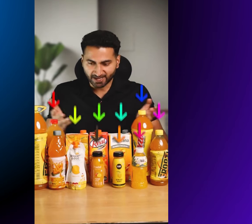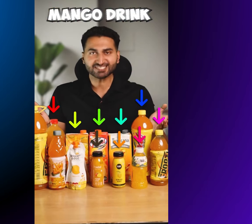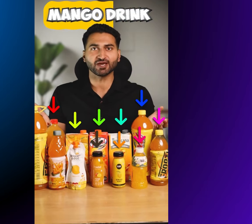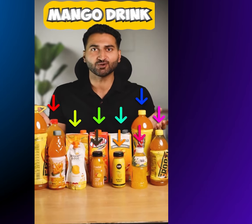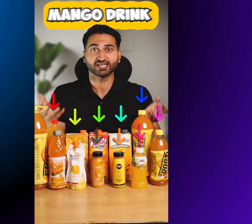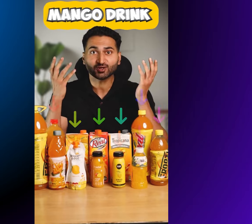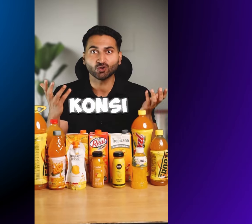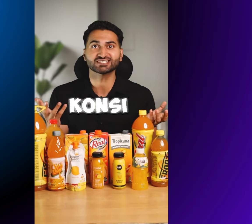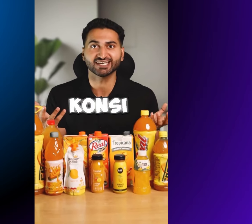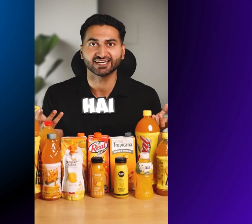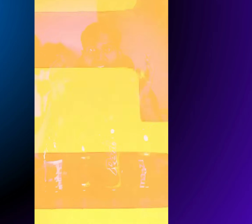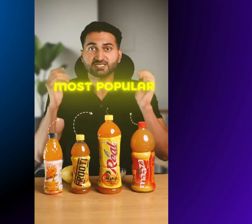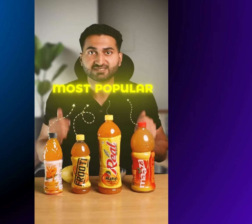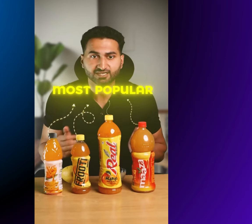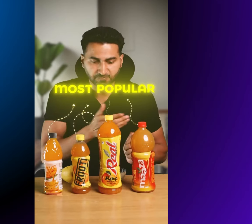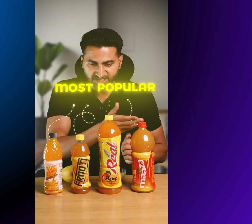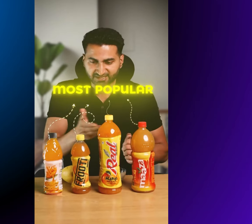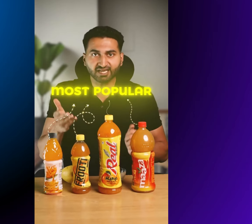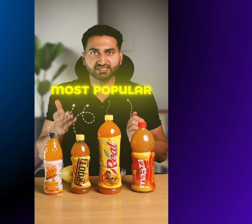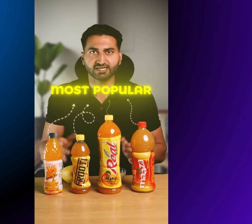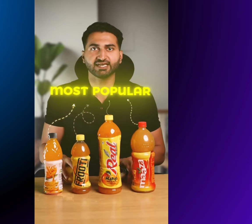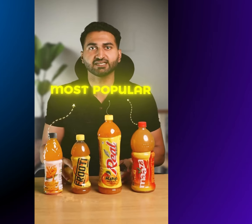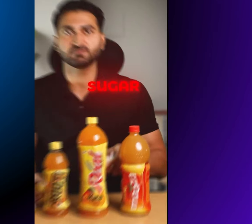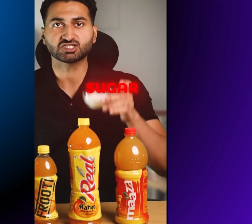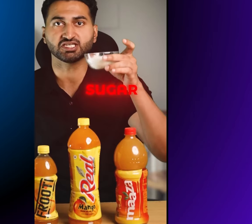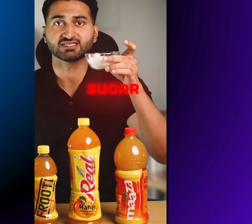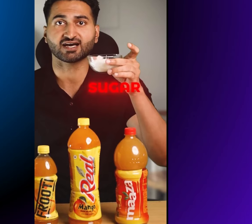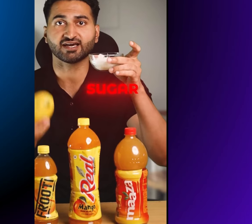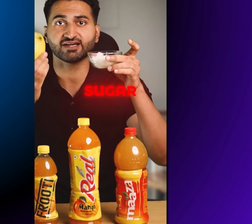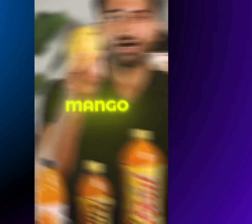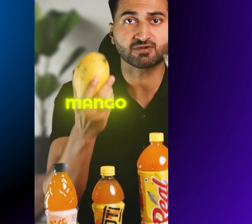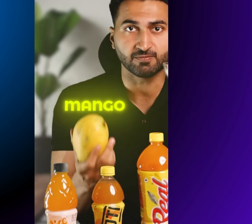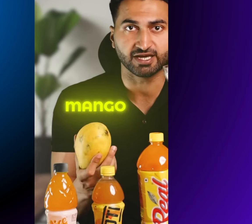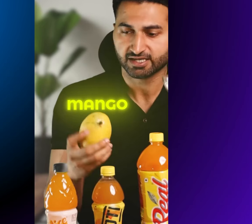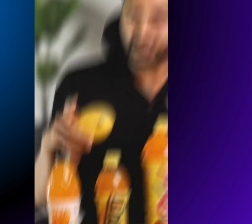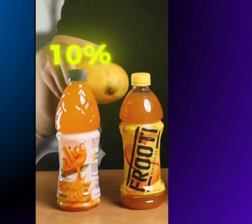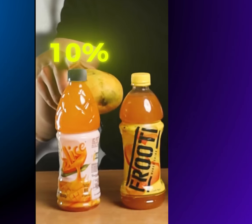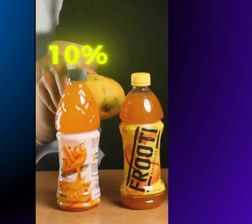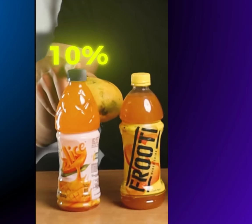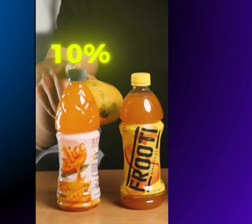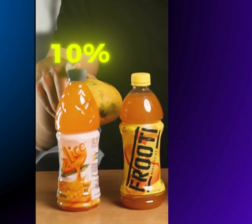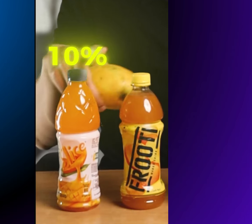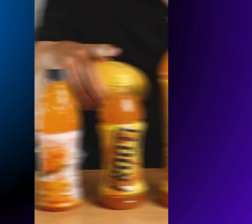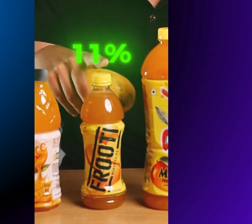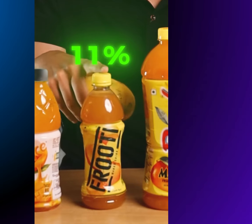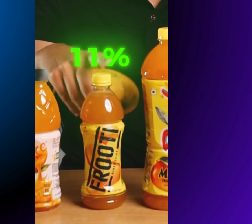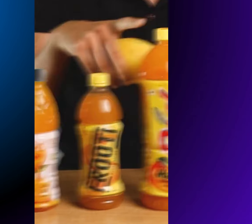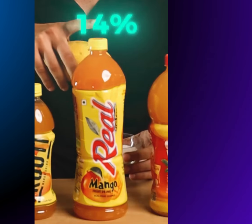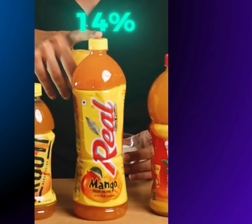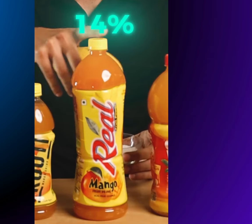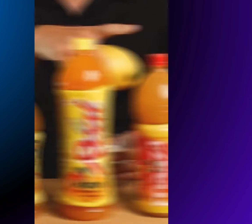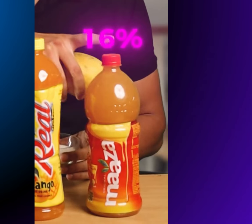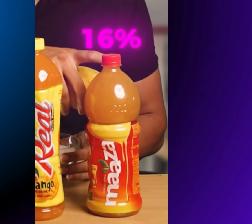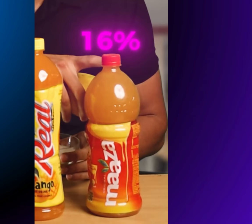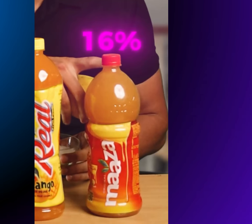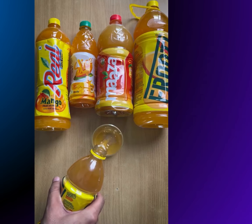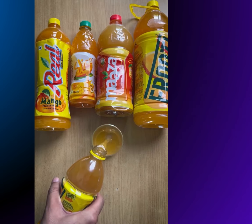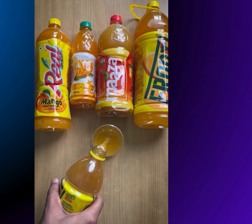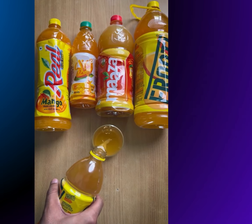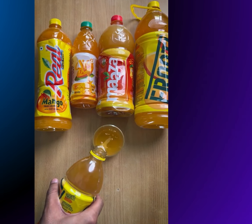मैंगो ड्रिंक कौन सी है? सबसे ज्यादा पी जाती है ये, लेकिन इनमें चीनी ज्यादा एंड आम कम है। इसमें आम से 10% है, इसमें 11, इसमें 14 और इसमें 16। एंड इन्हें सुंदर और